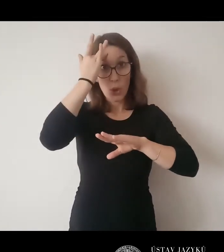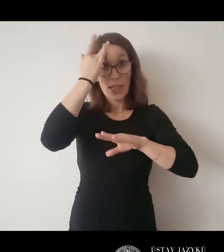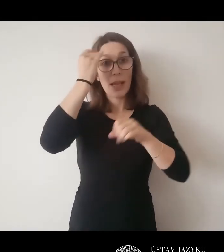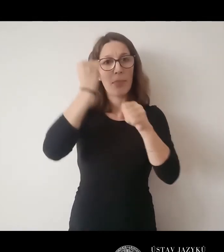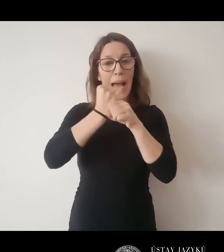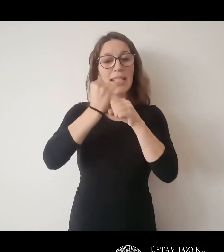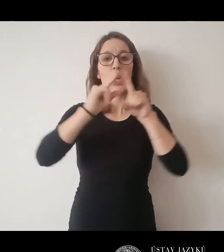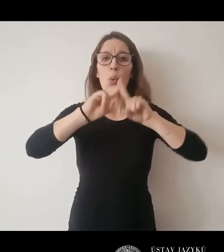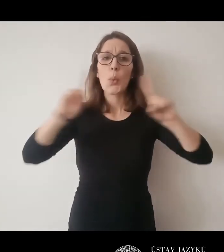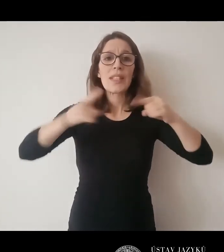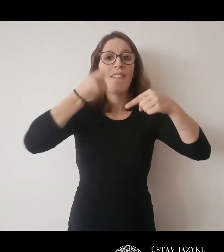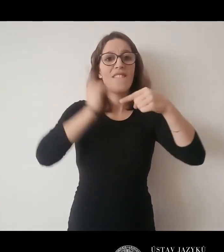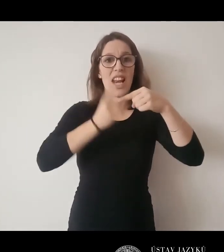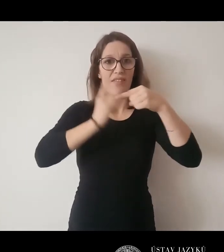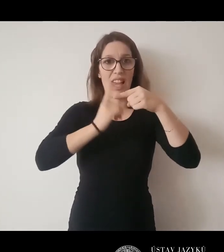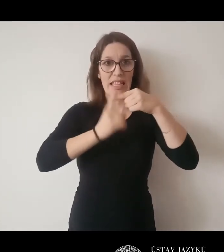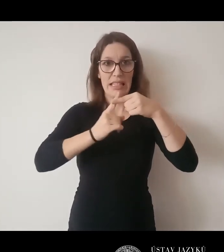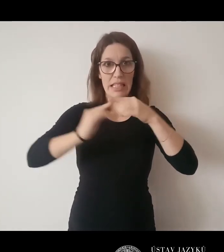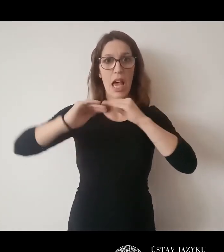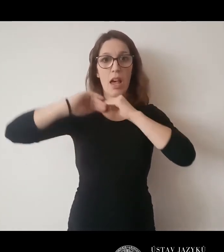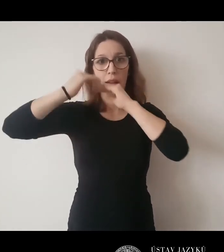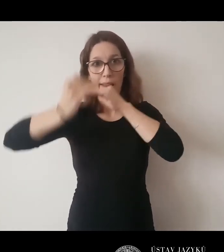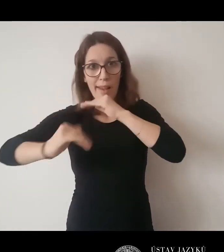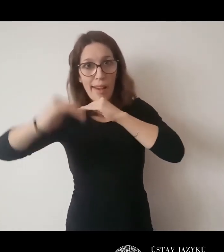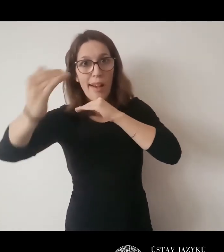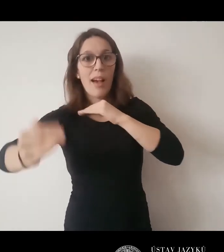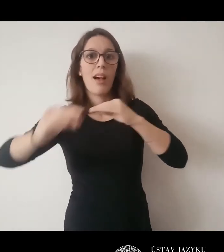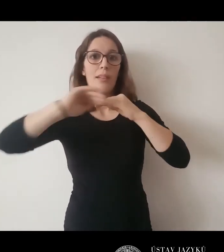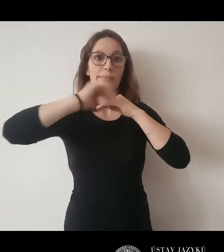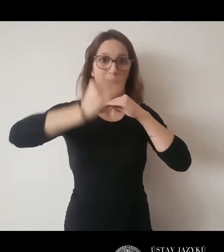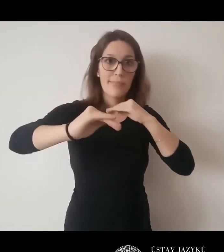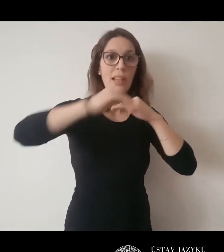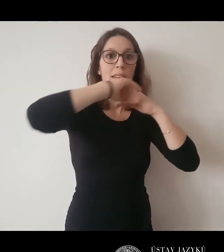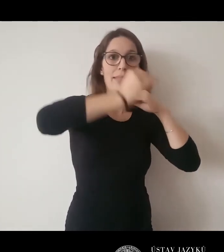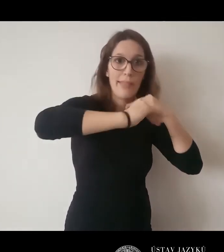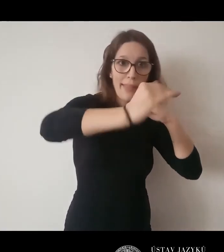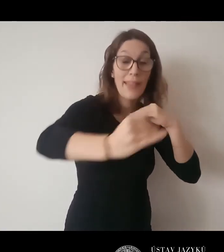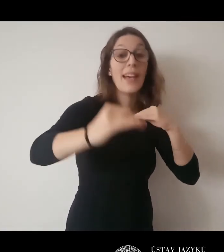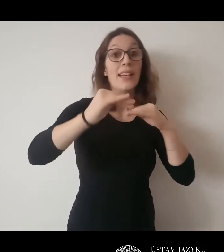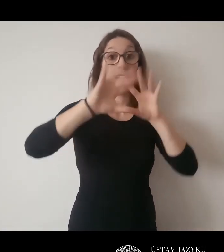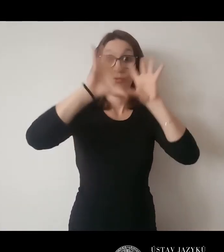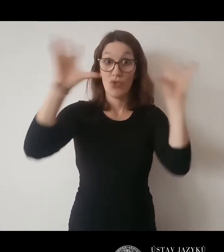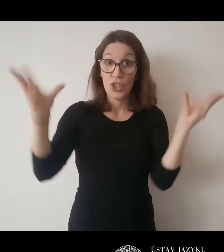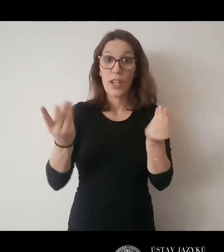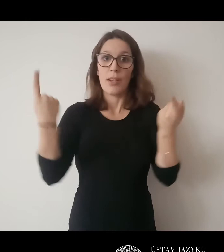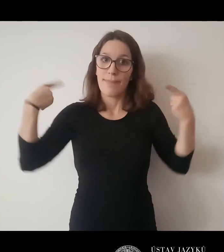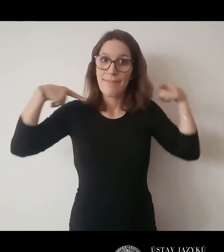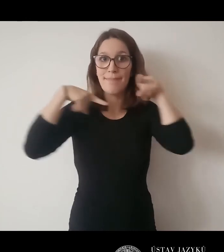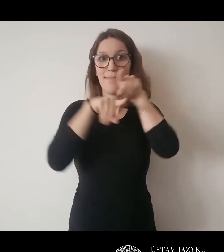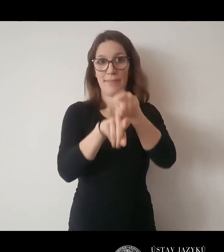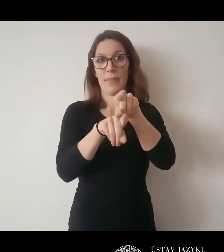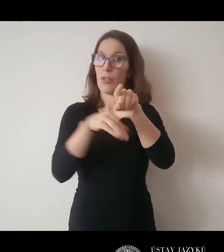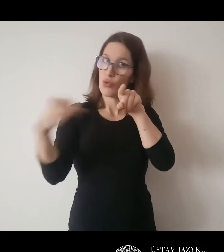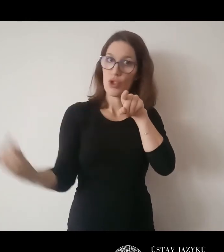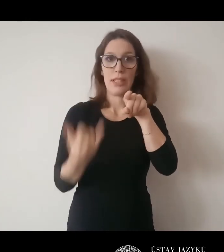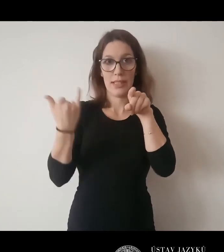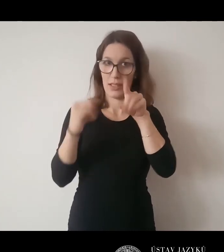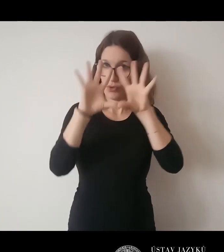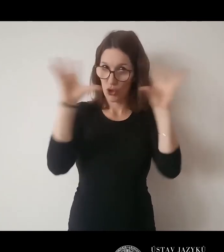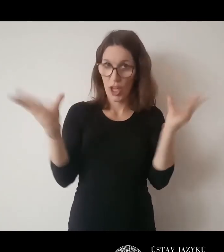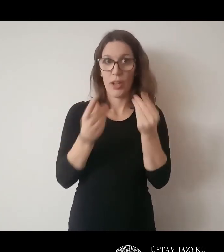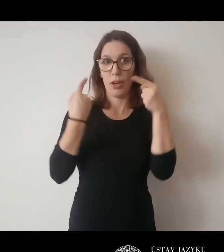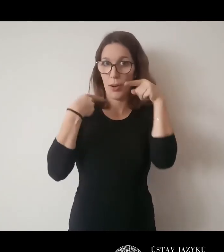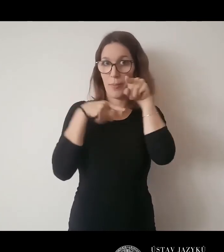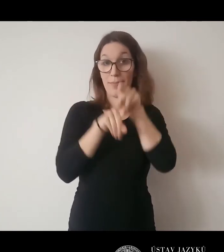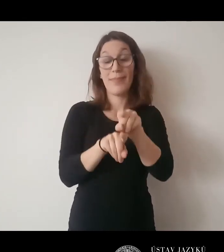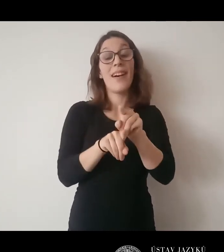pásem. Ta frekvenční pásma vlastně mozek produkuje současně, to znamená, že všechna frekvenční pásma